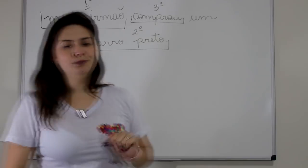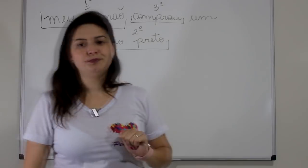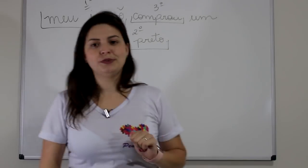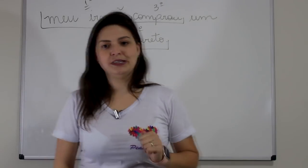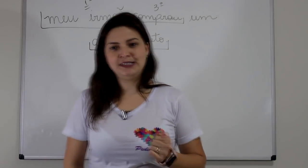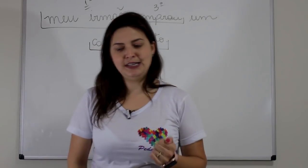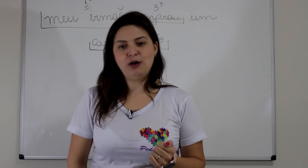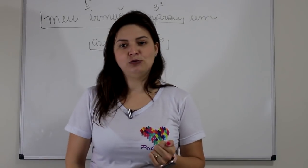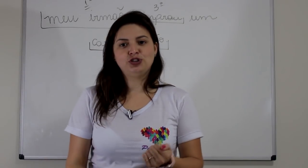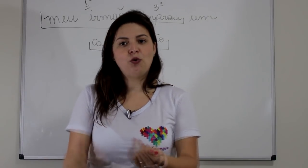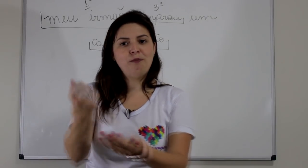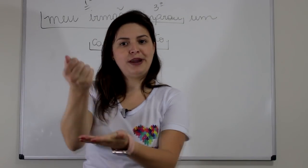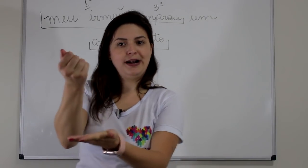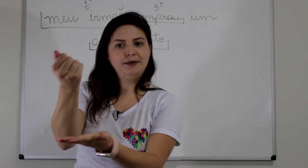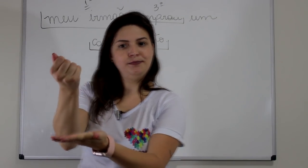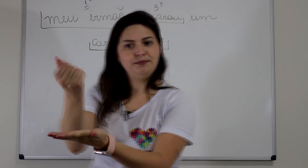Comprou, sinal de comprar,